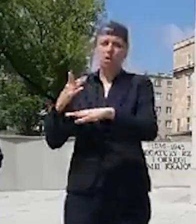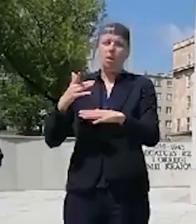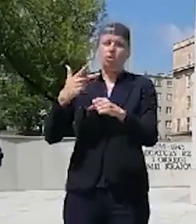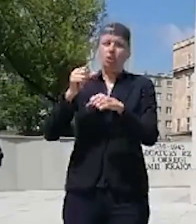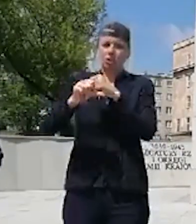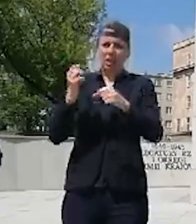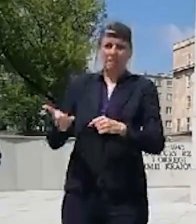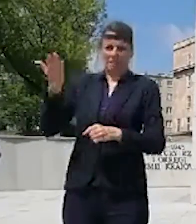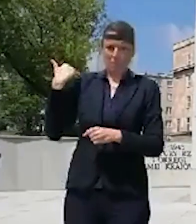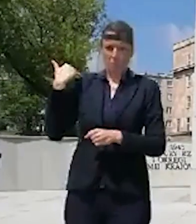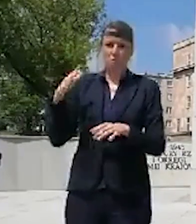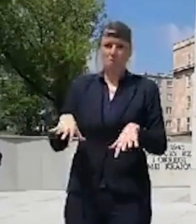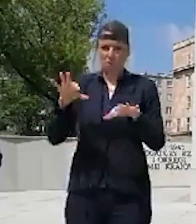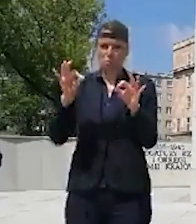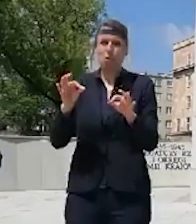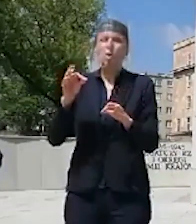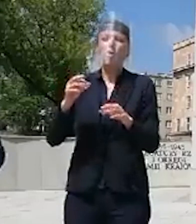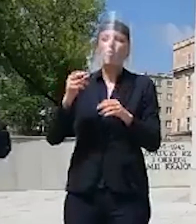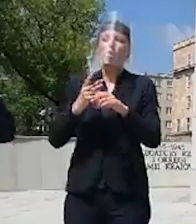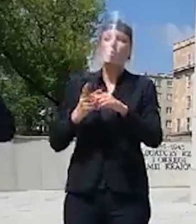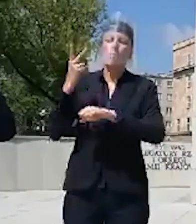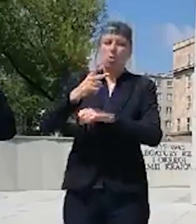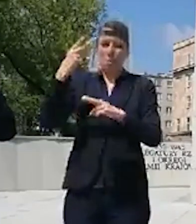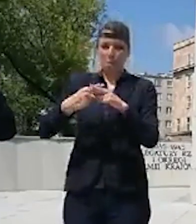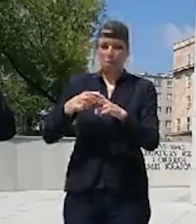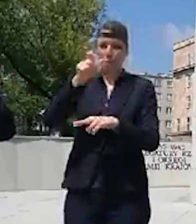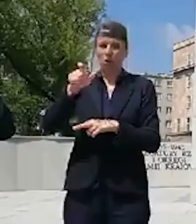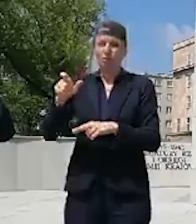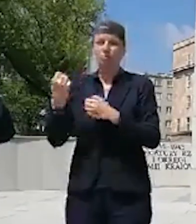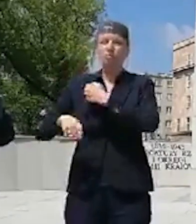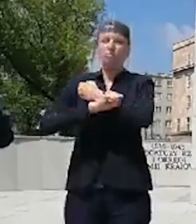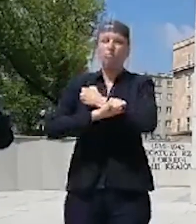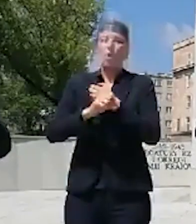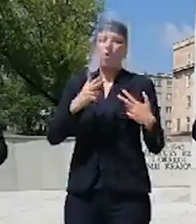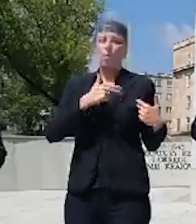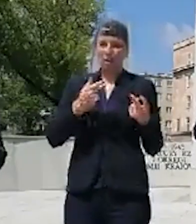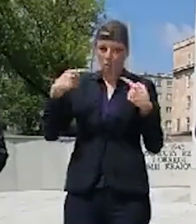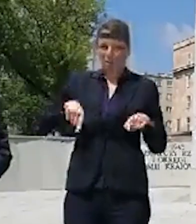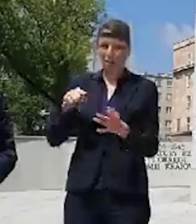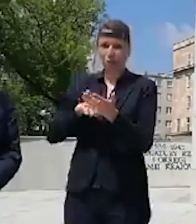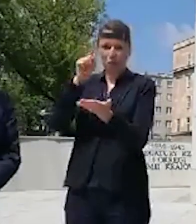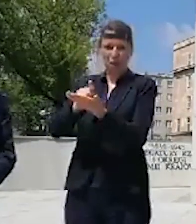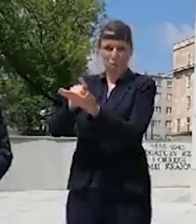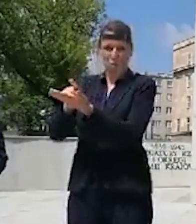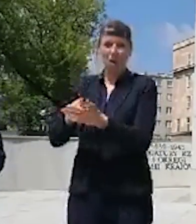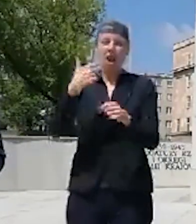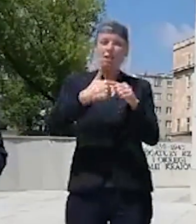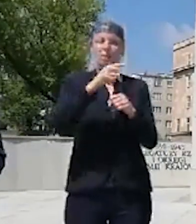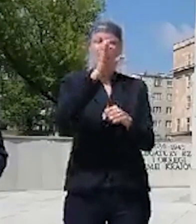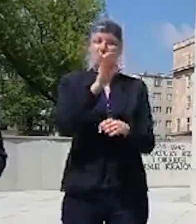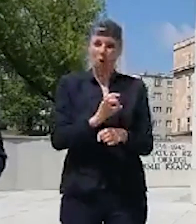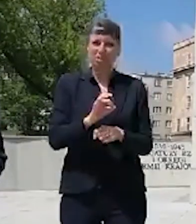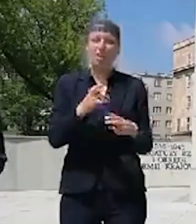połowę głosów zdobyli przedstawiciele komitetów obywatelskich, a 25% kolejne przedstawiciele